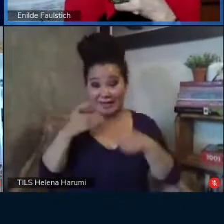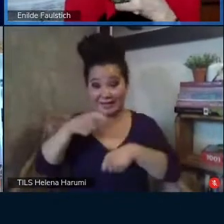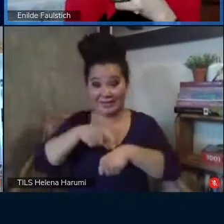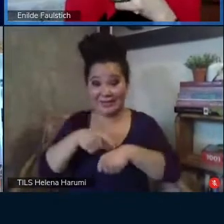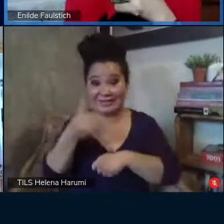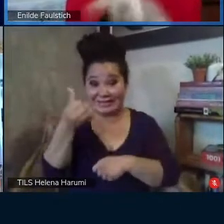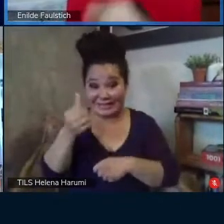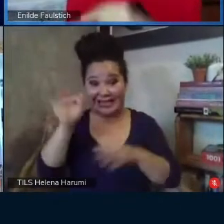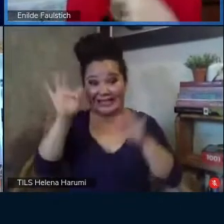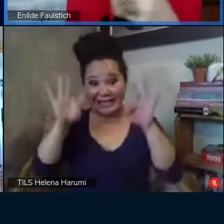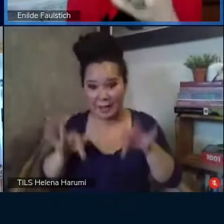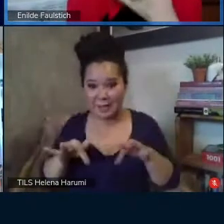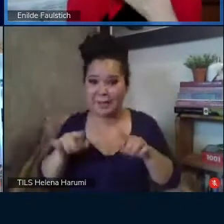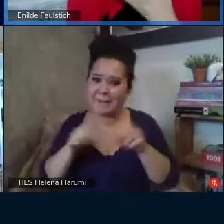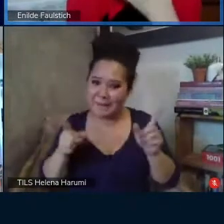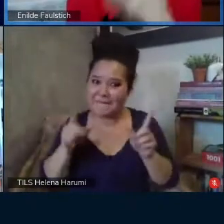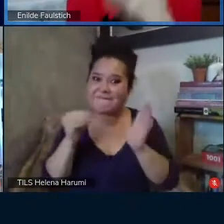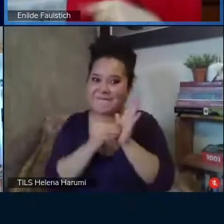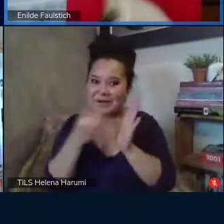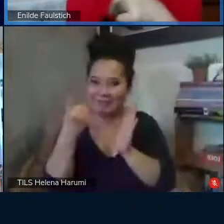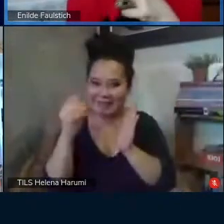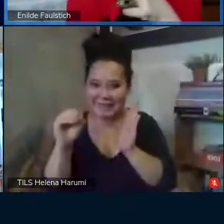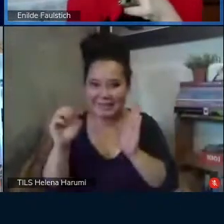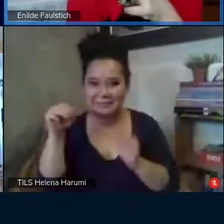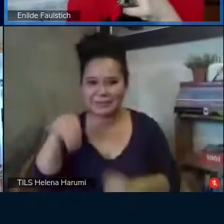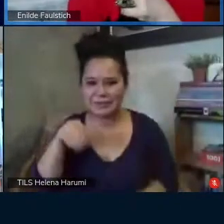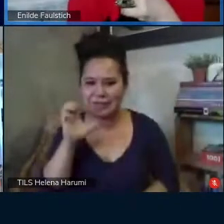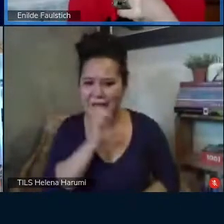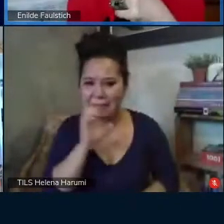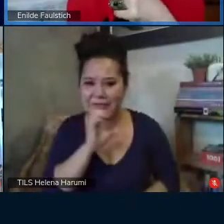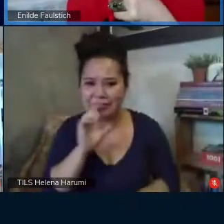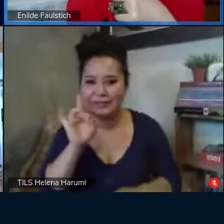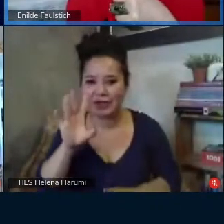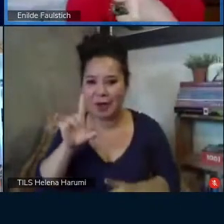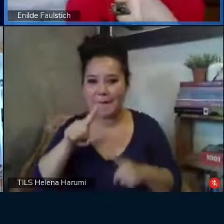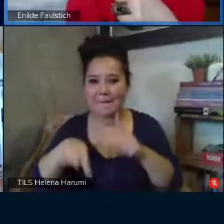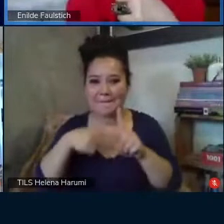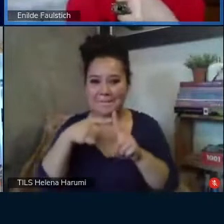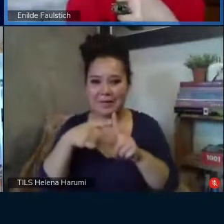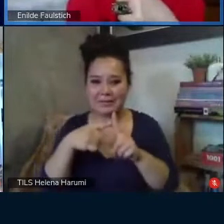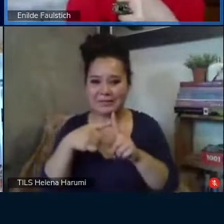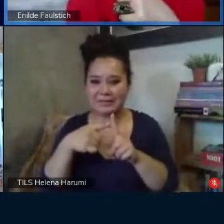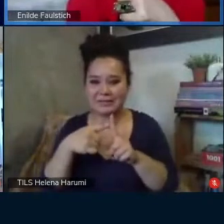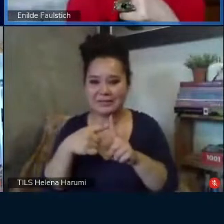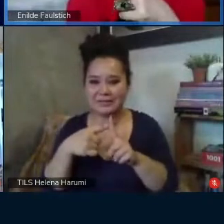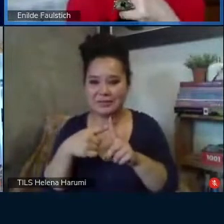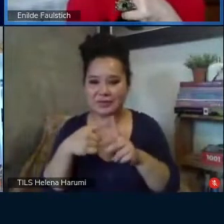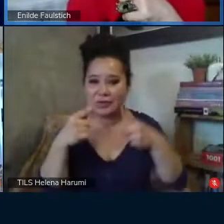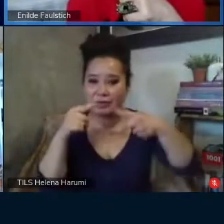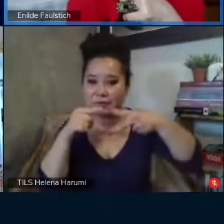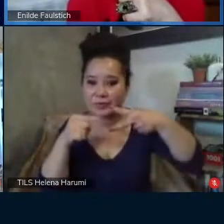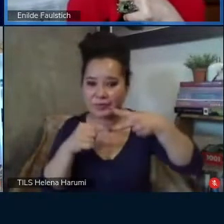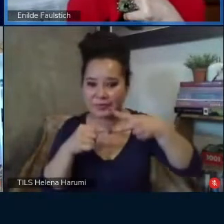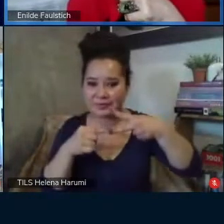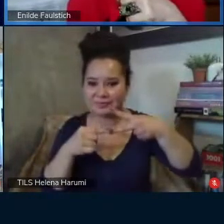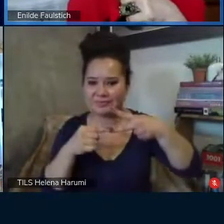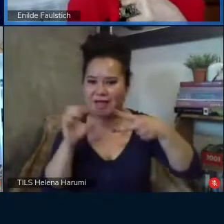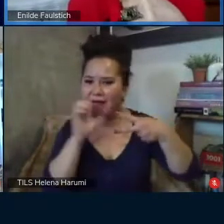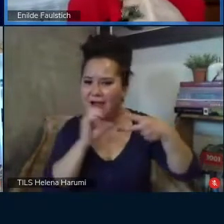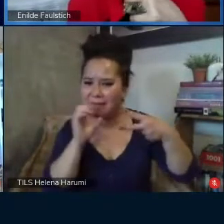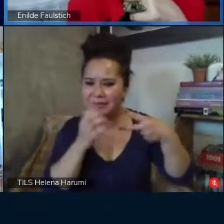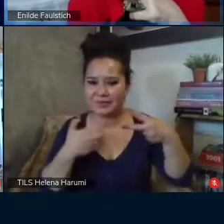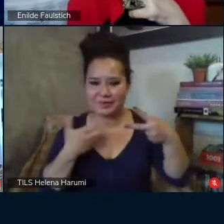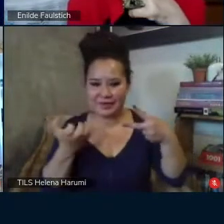nesses 10 minutinhos, nós temos ainda dois pontos aqui que eu quero